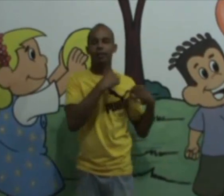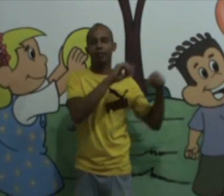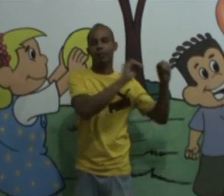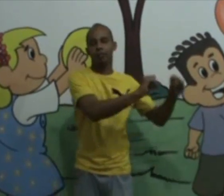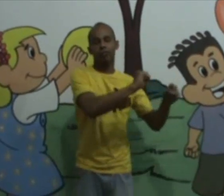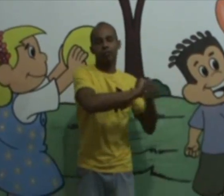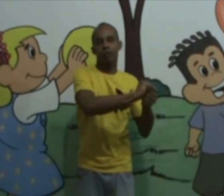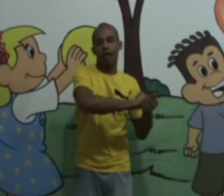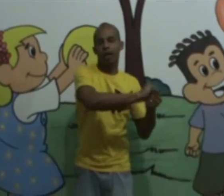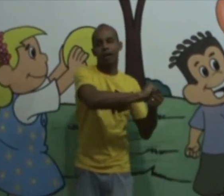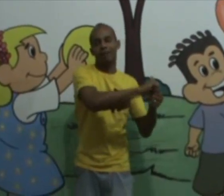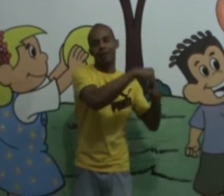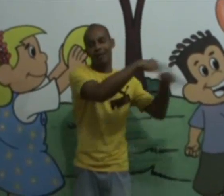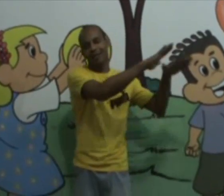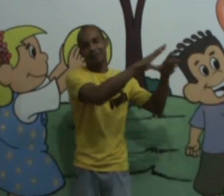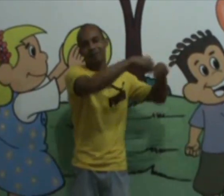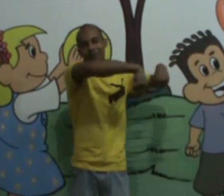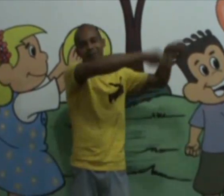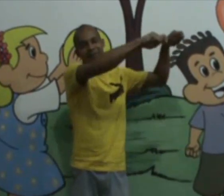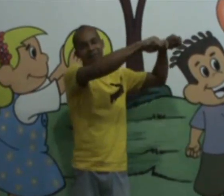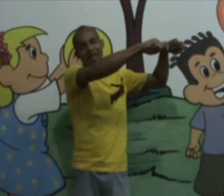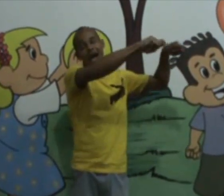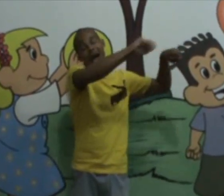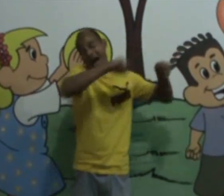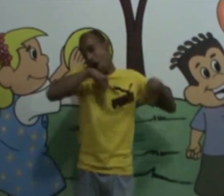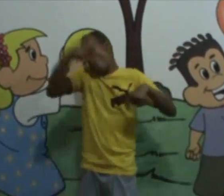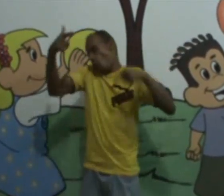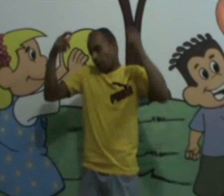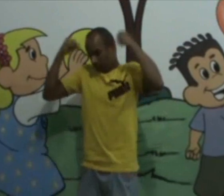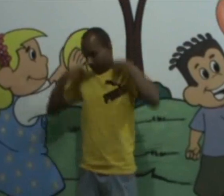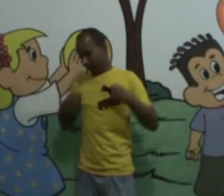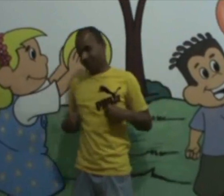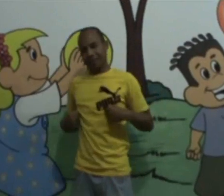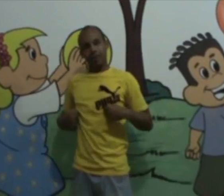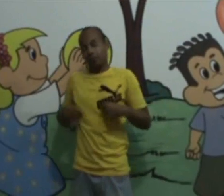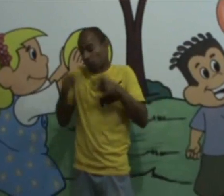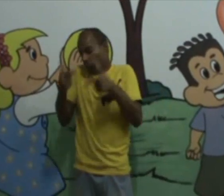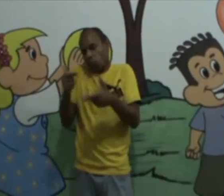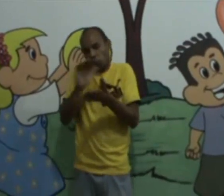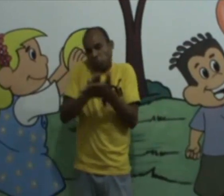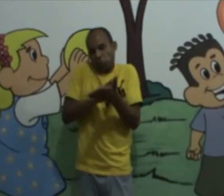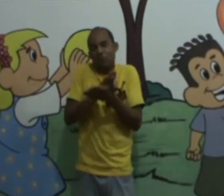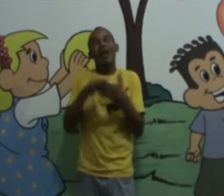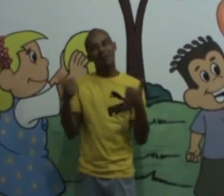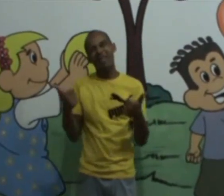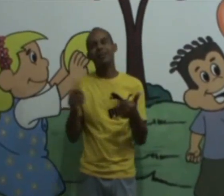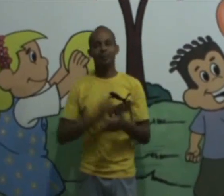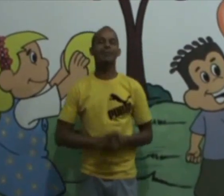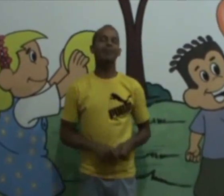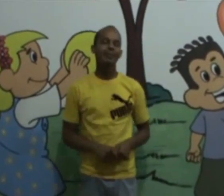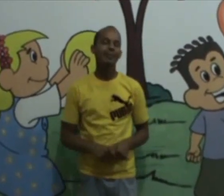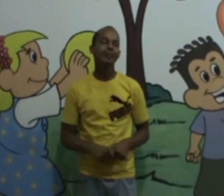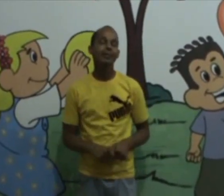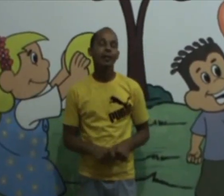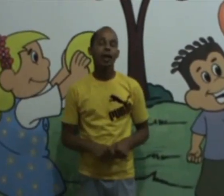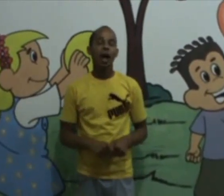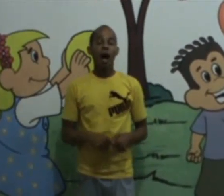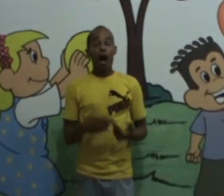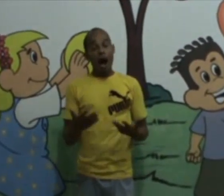justo aquela camisa tinha ido lavar. Fui com outra, que não dava sorte. Bom,